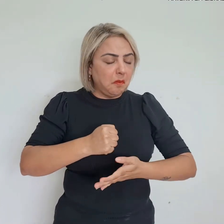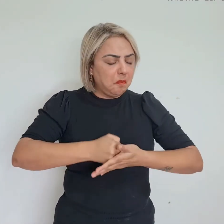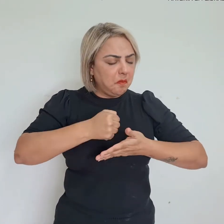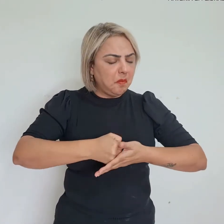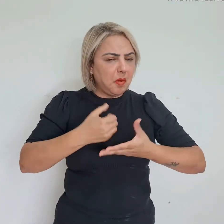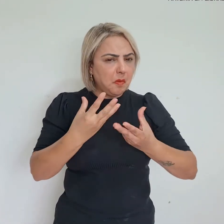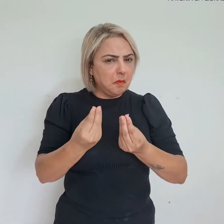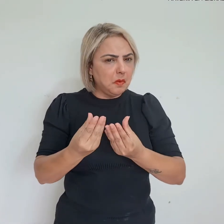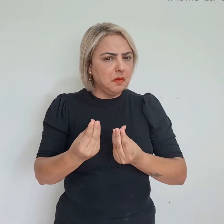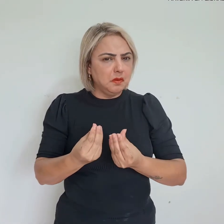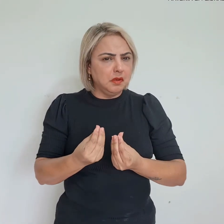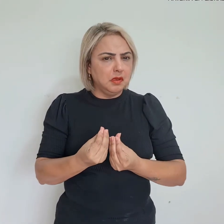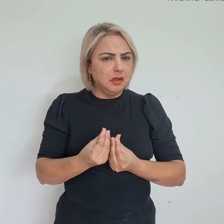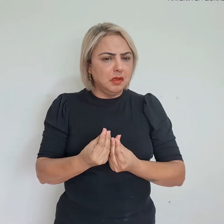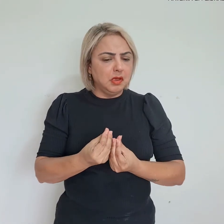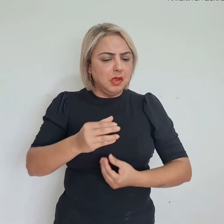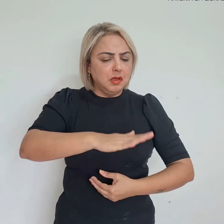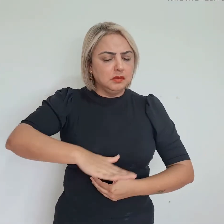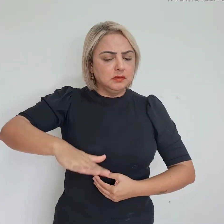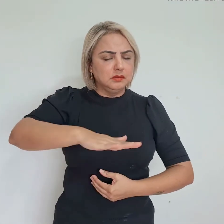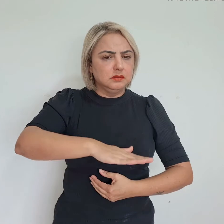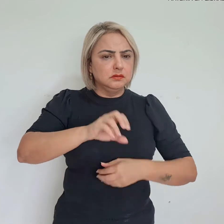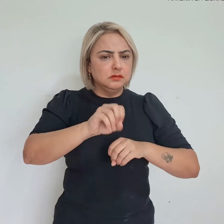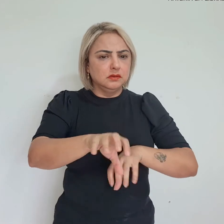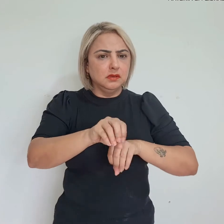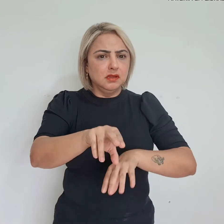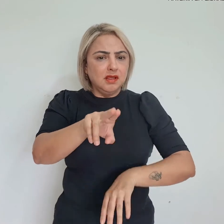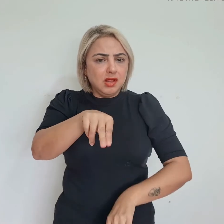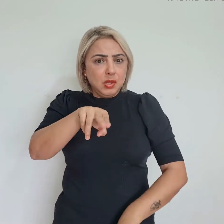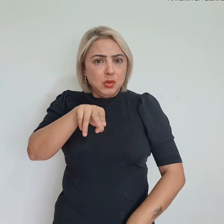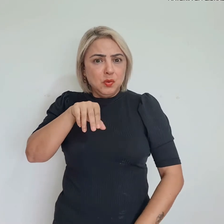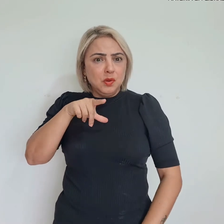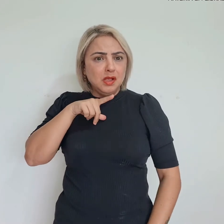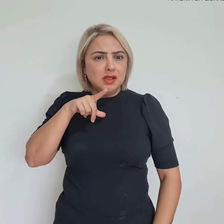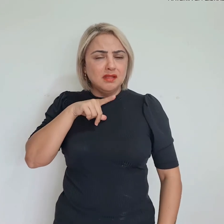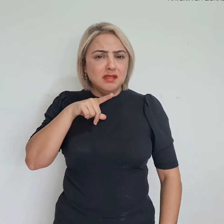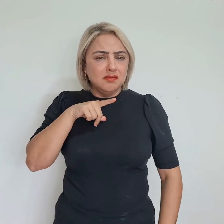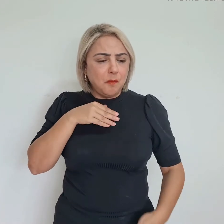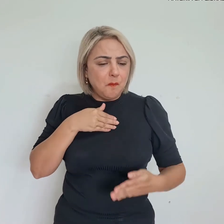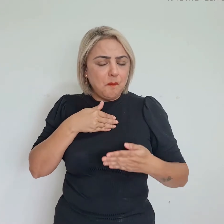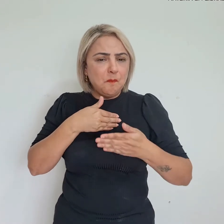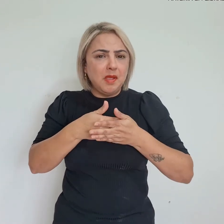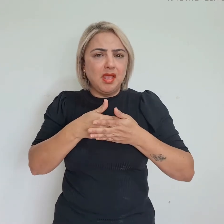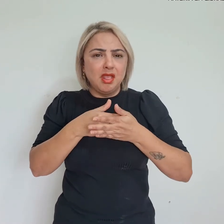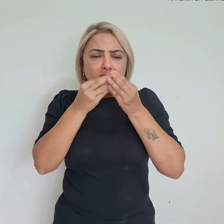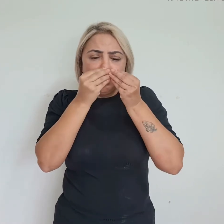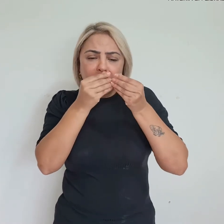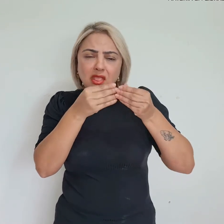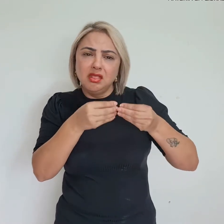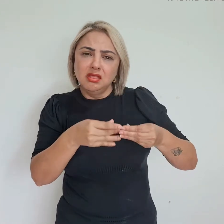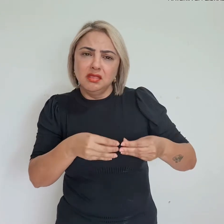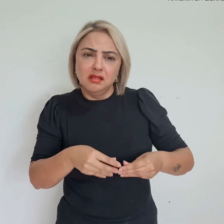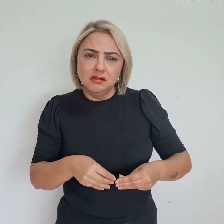luta. O setor da educação nunca esteve tão perto da precarização